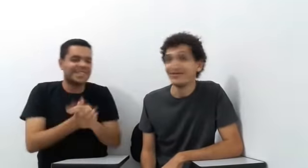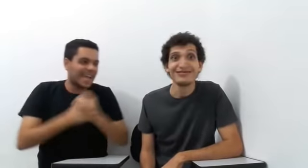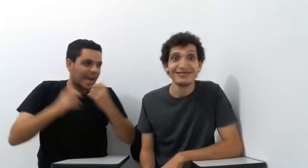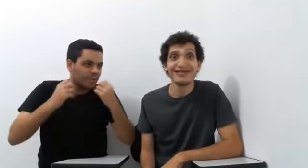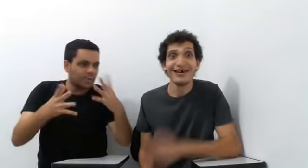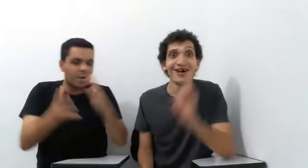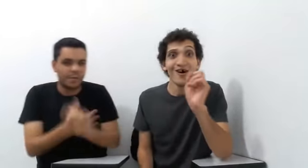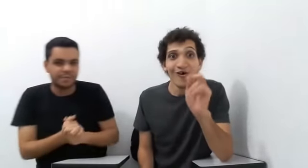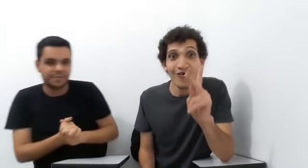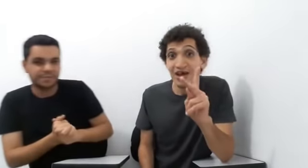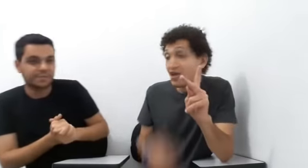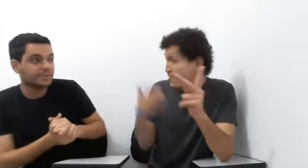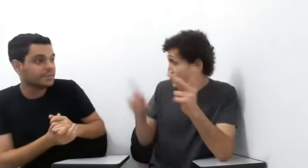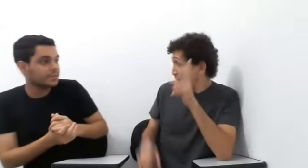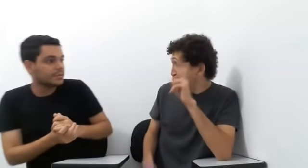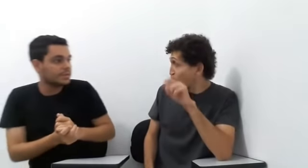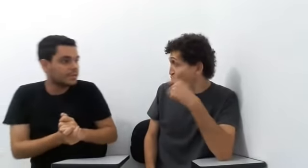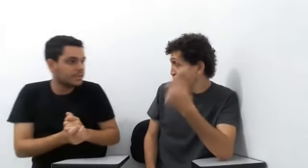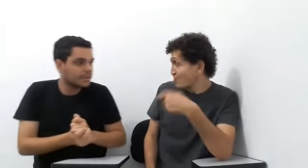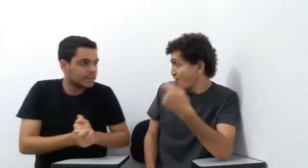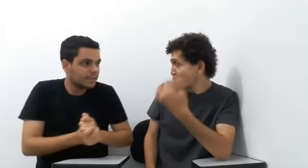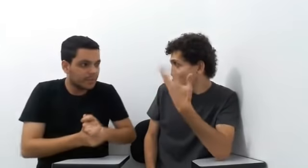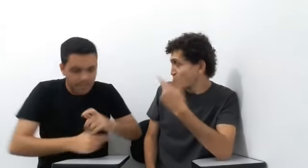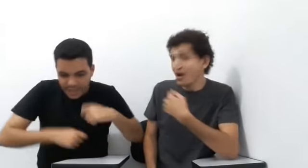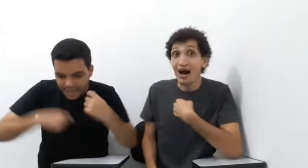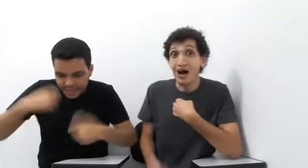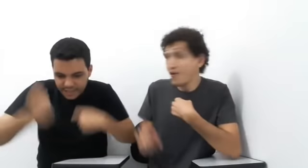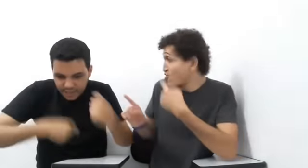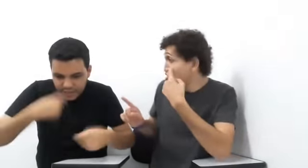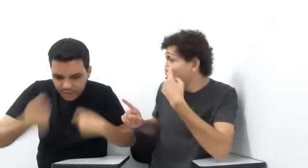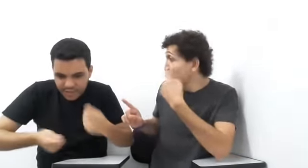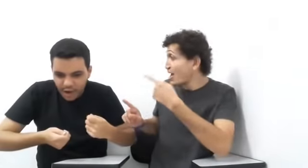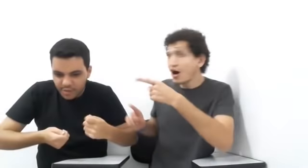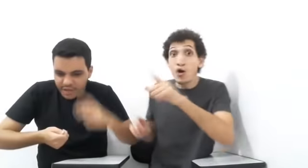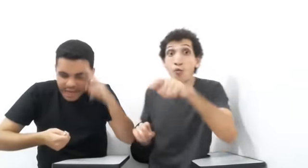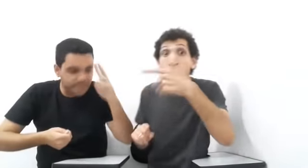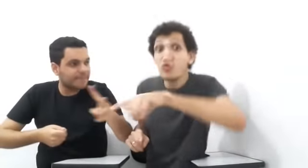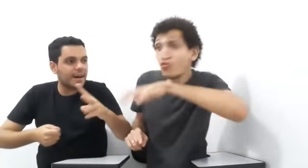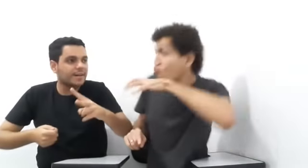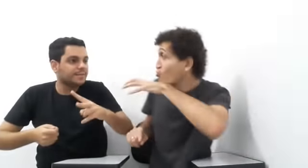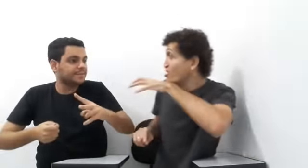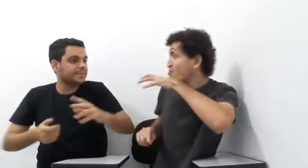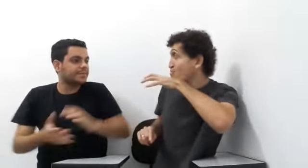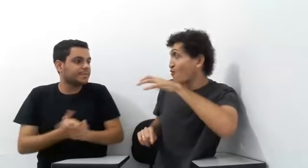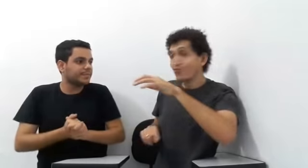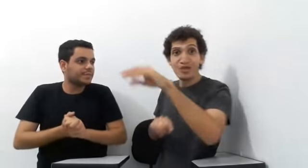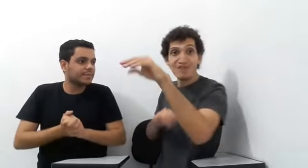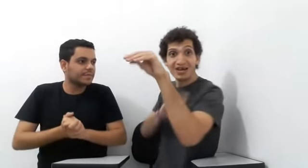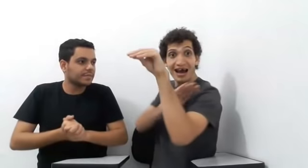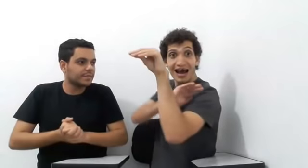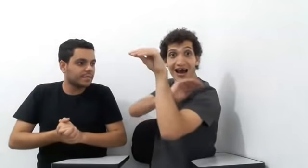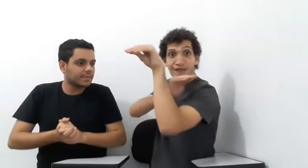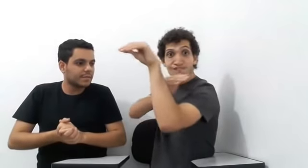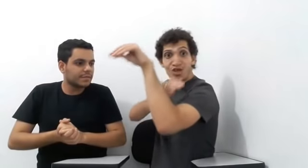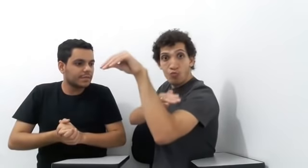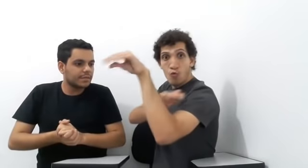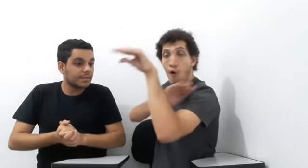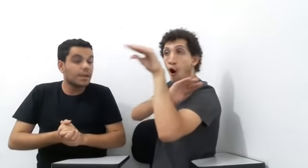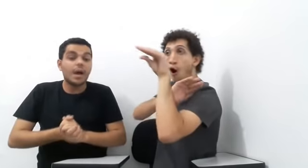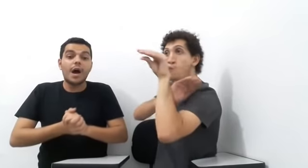é muito bom. Ei, eu lembrou sinal bonito? Sinal, quem lembrar fala. Eu peguei mal, eu lembrei. Amigo.